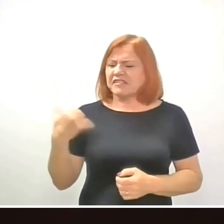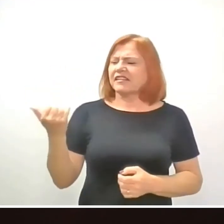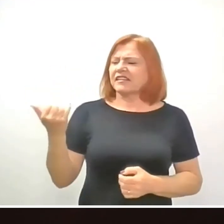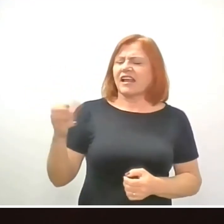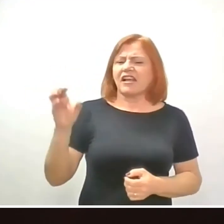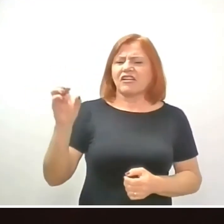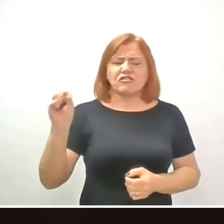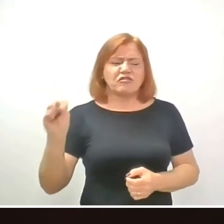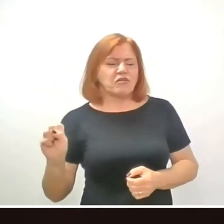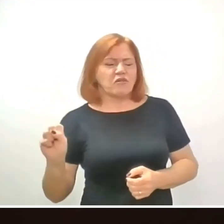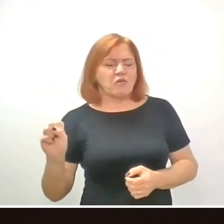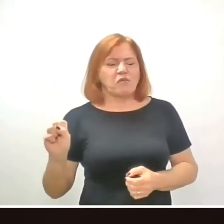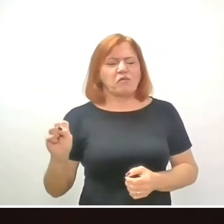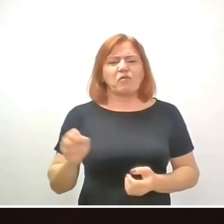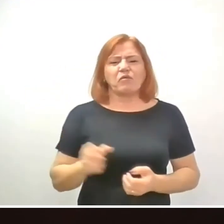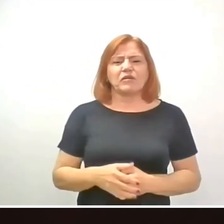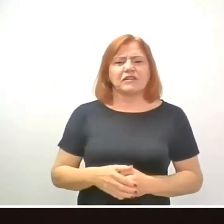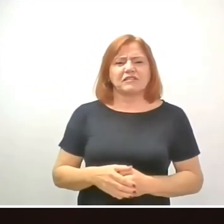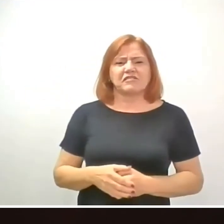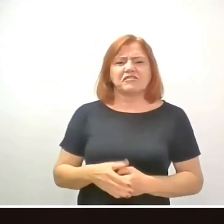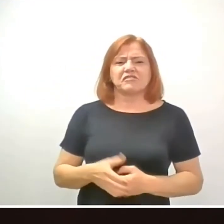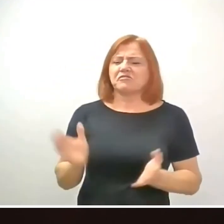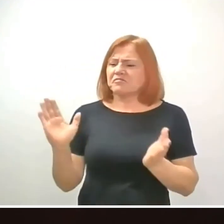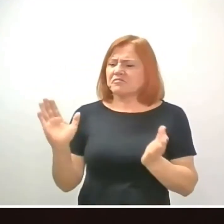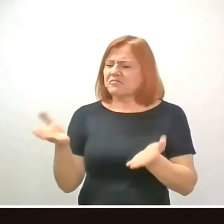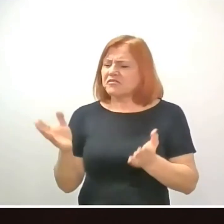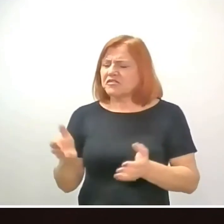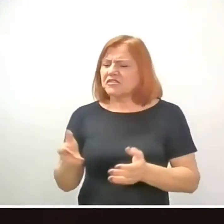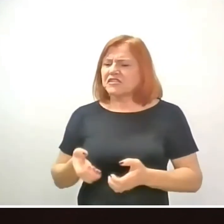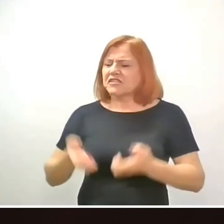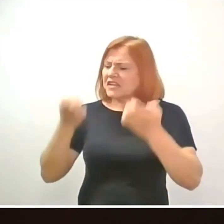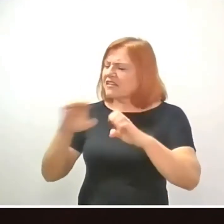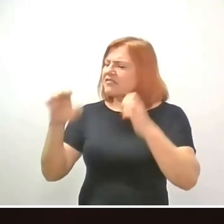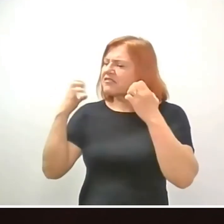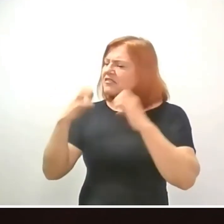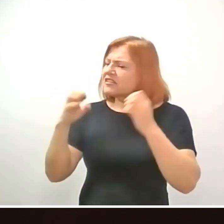avós, não é isso? Pregar o evangelho, ter coragem de dizer, posso orar por você?